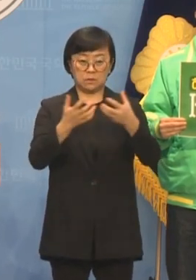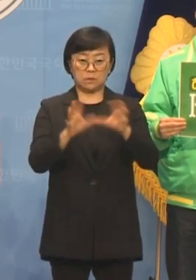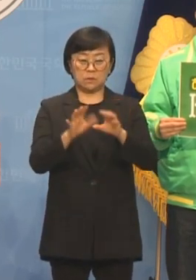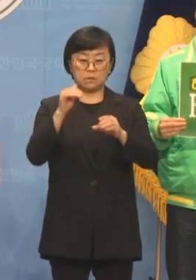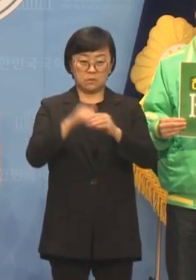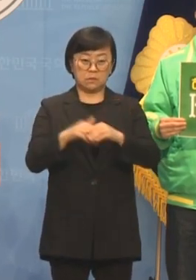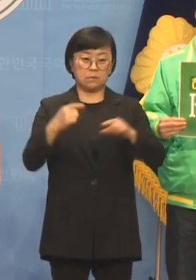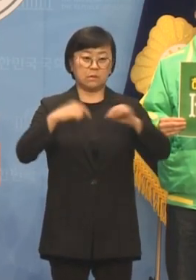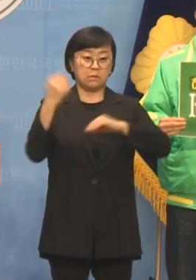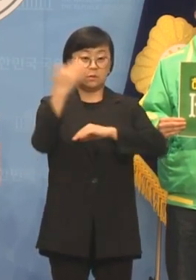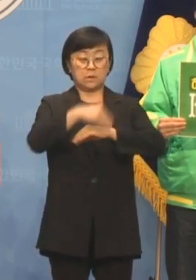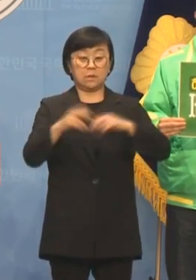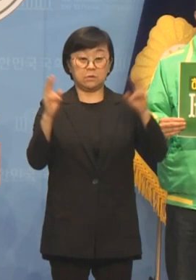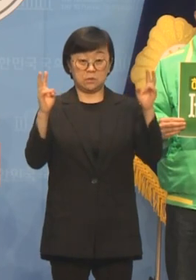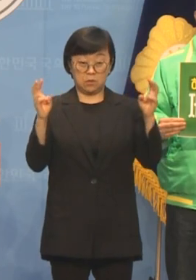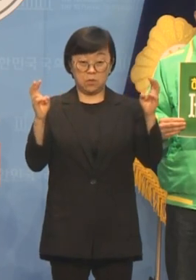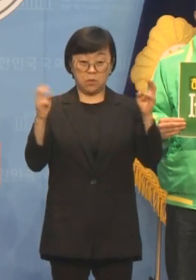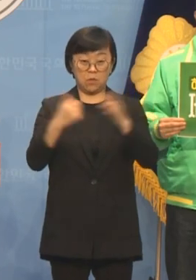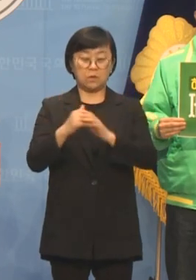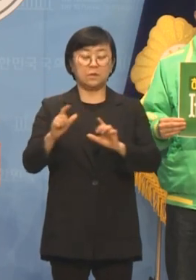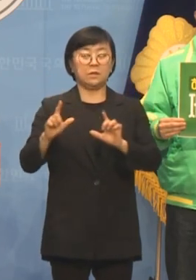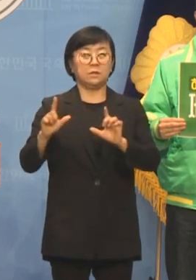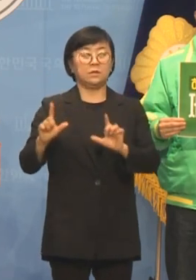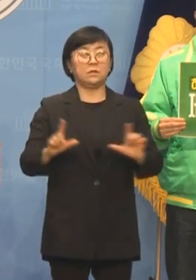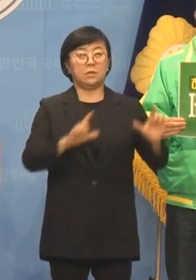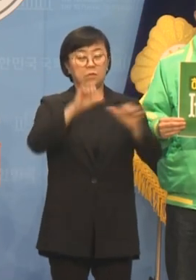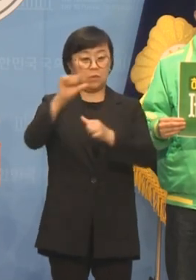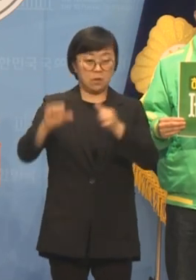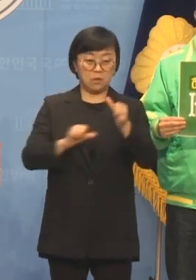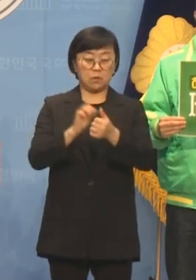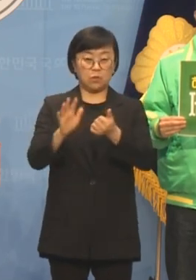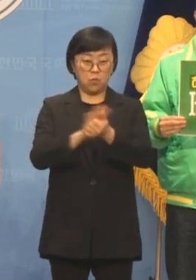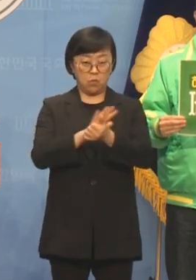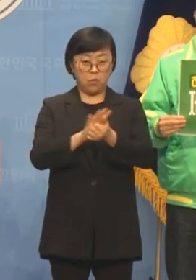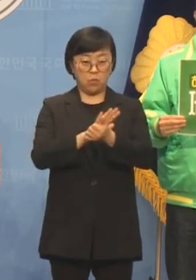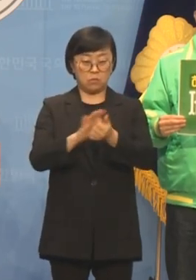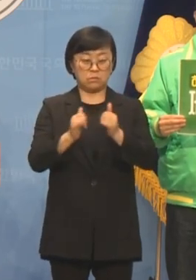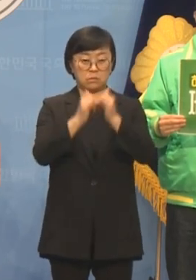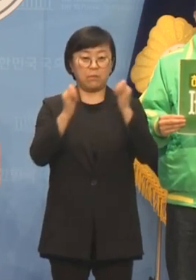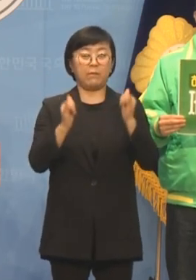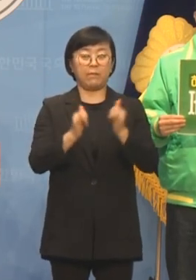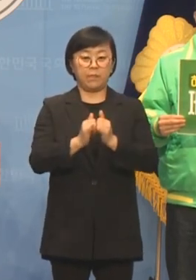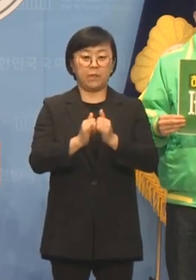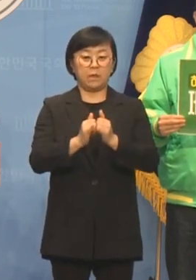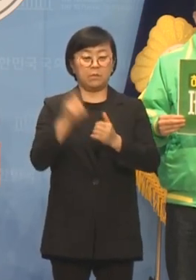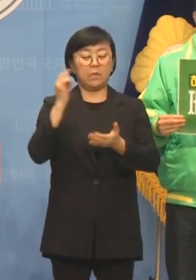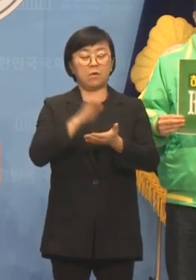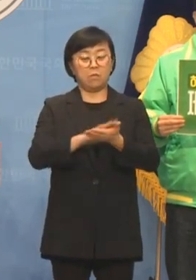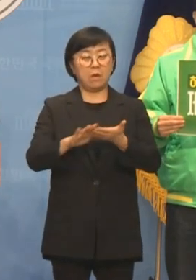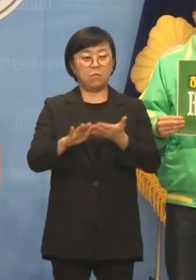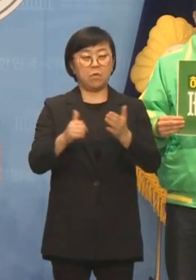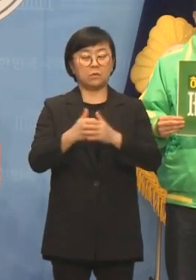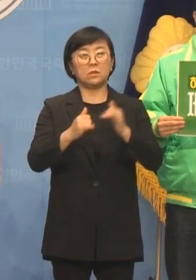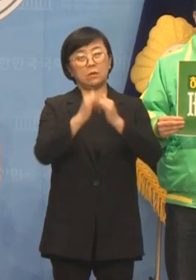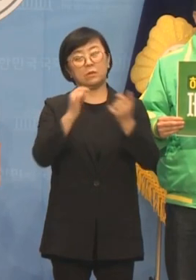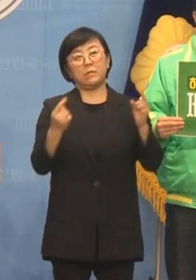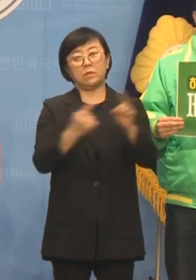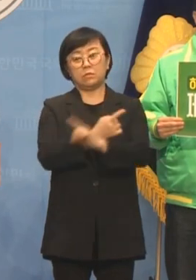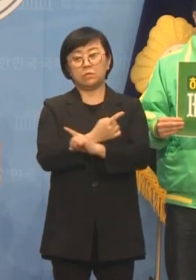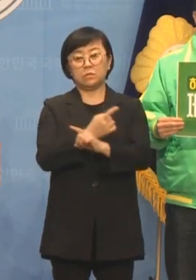총선 정책의 슬로건은 생태 사회 돌봄 사회 사회 그고 사회 평화 사회로 사회를